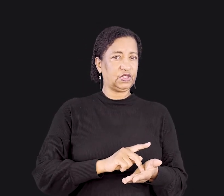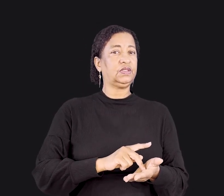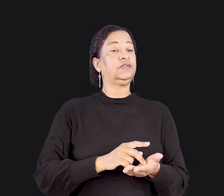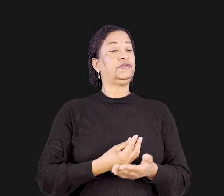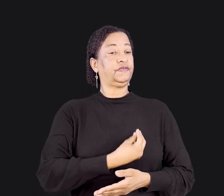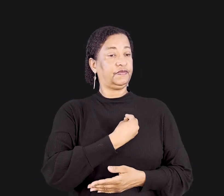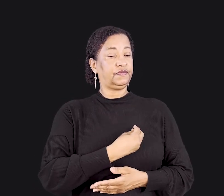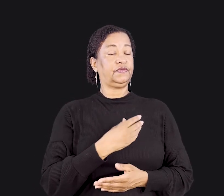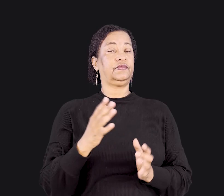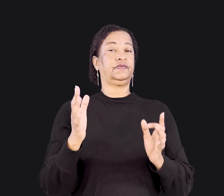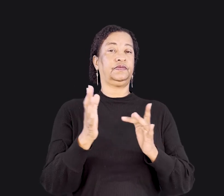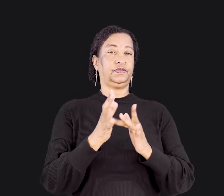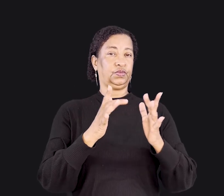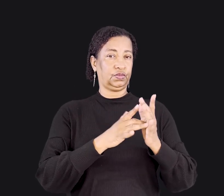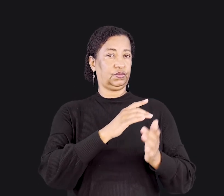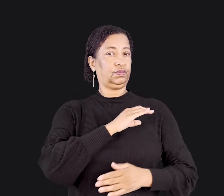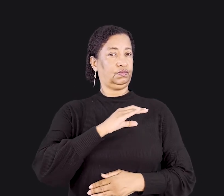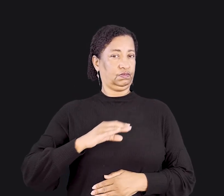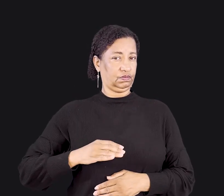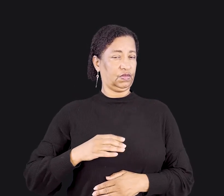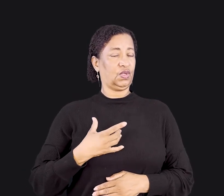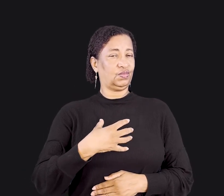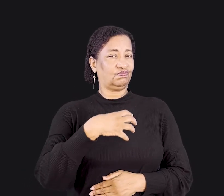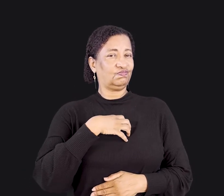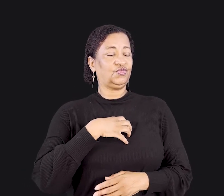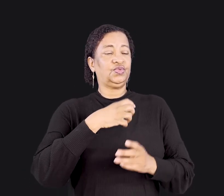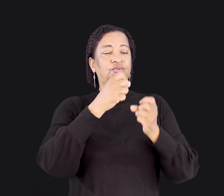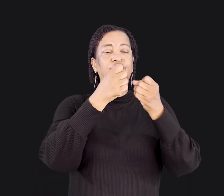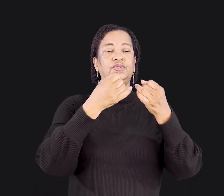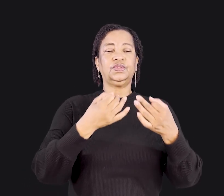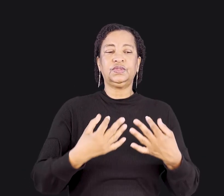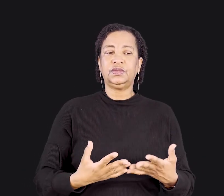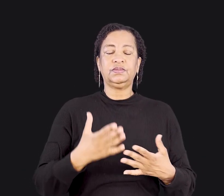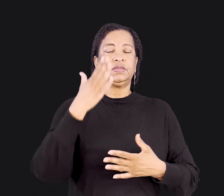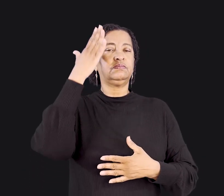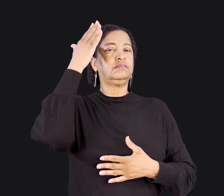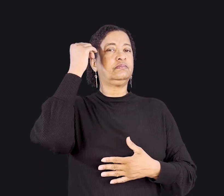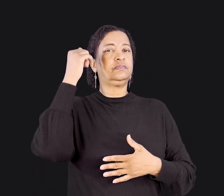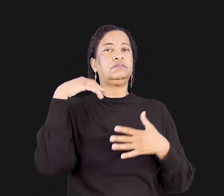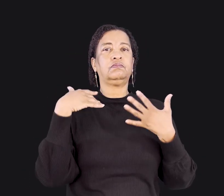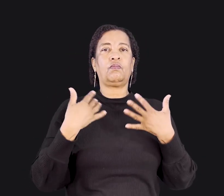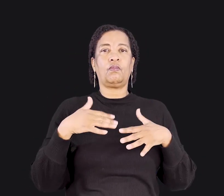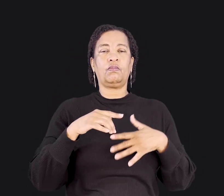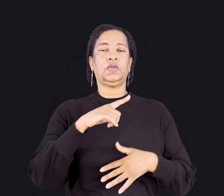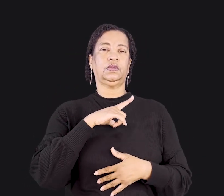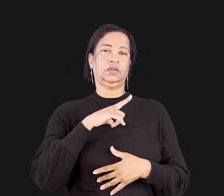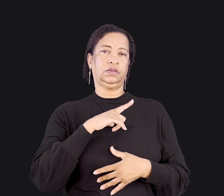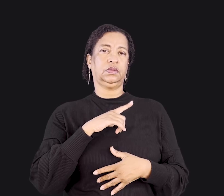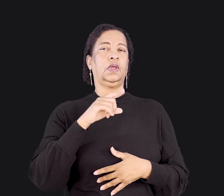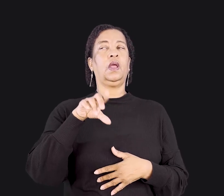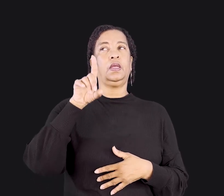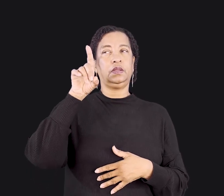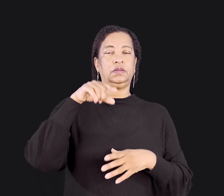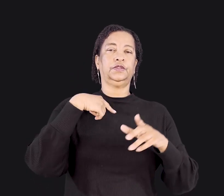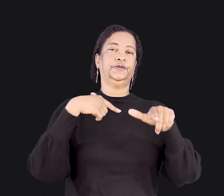tinham estado com Jesus. Era a única maneira de explicar tanta sabedoria. É assim que Deus